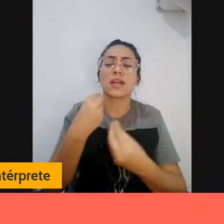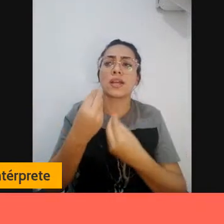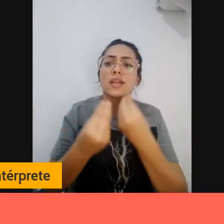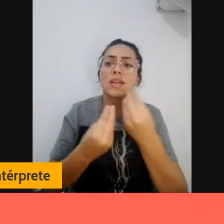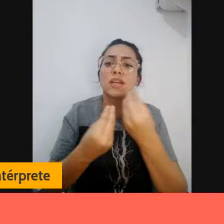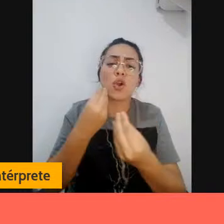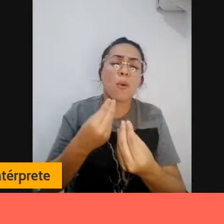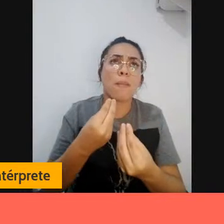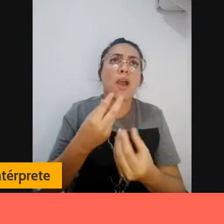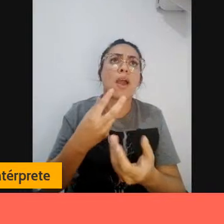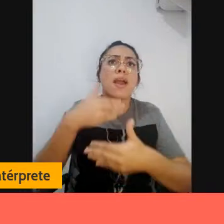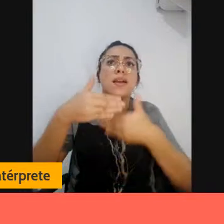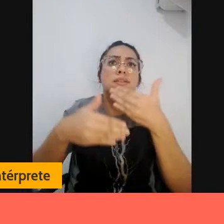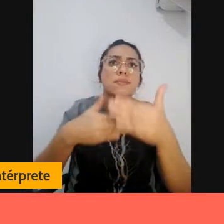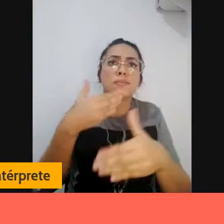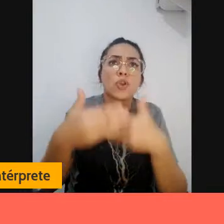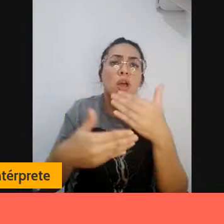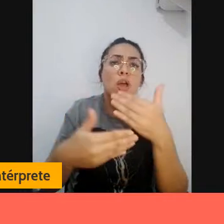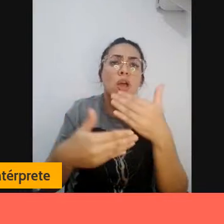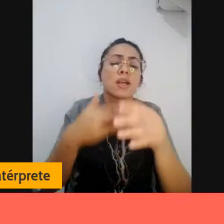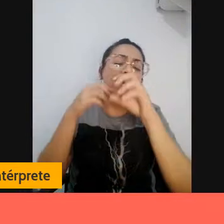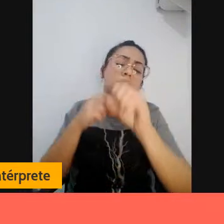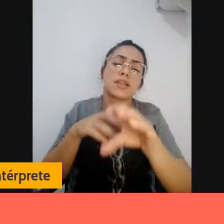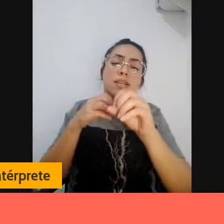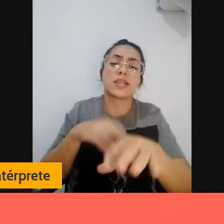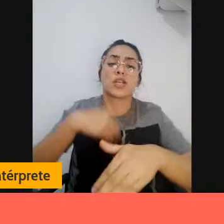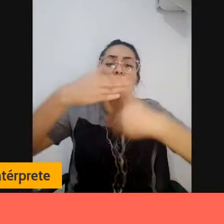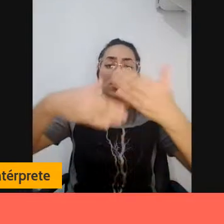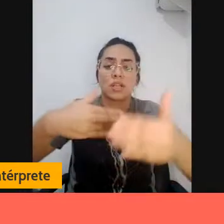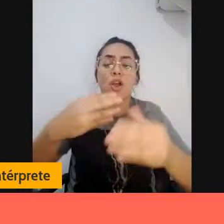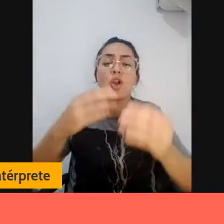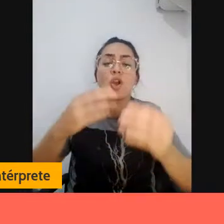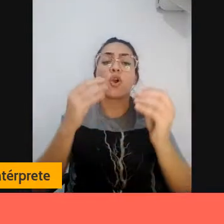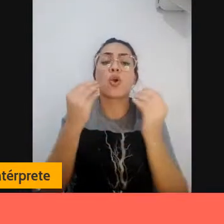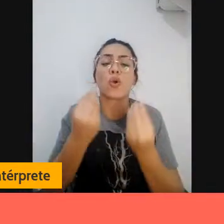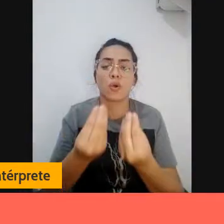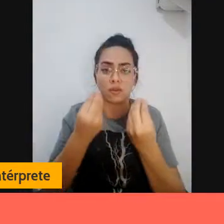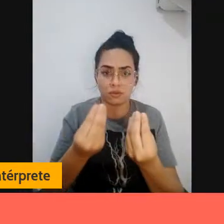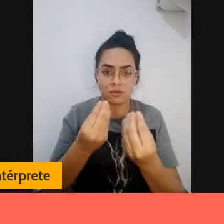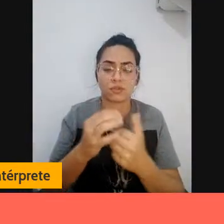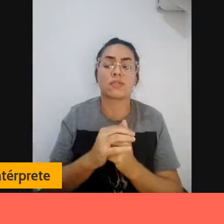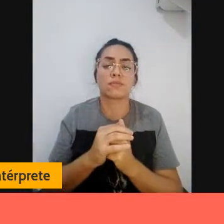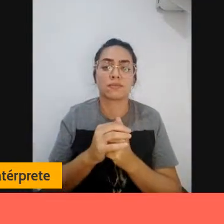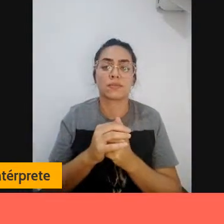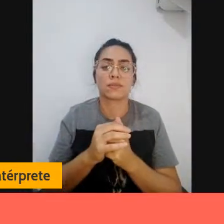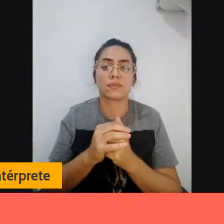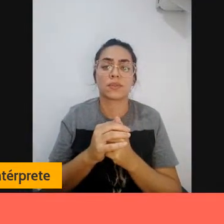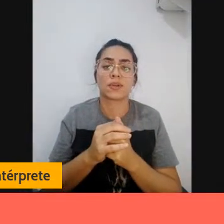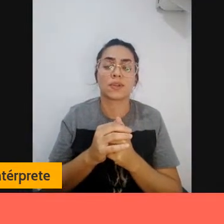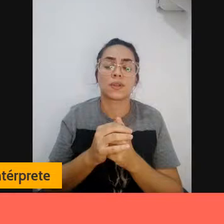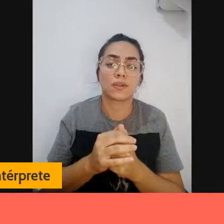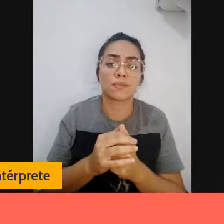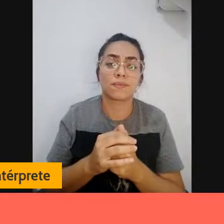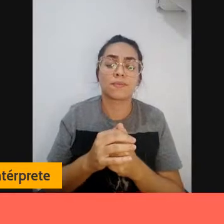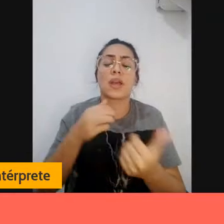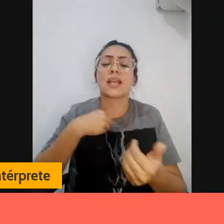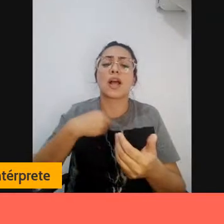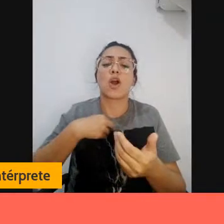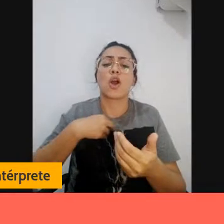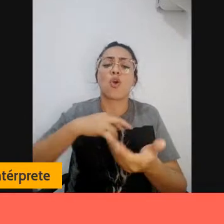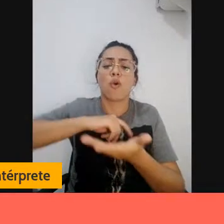no processo de ensino? Então, eu coloco, né, muito mais como questões,